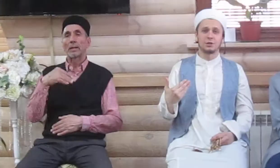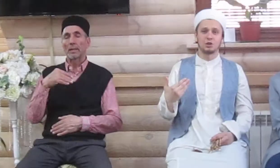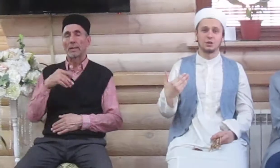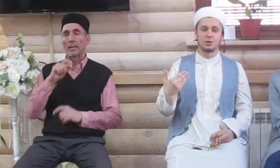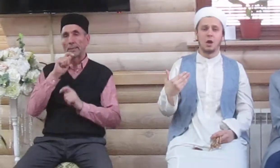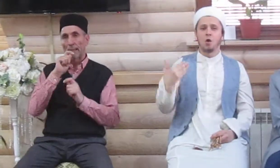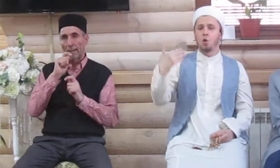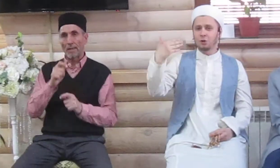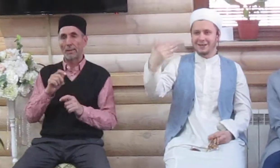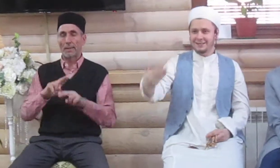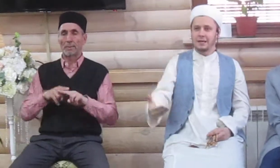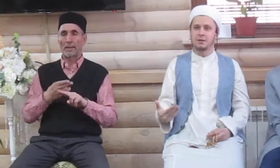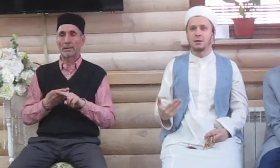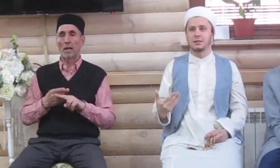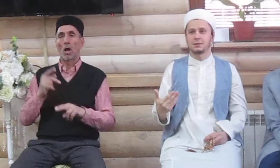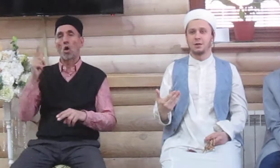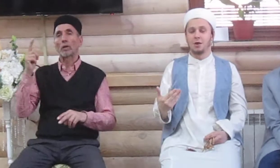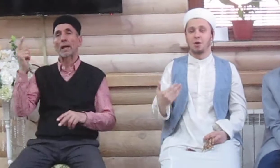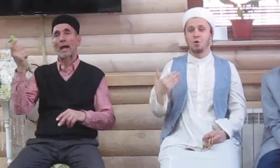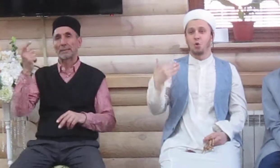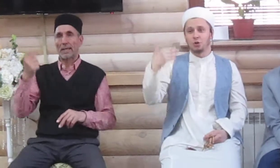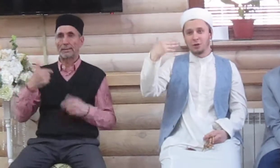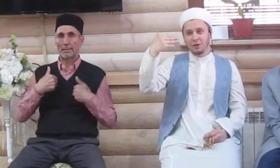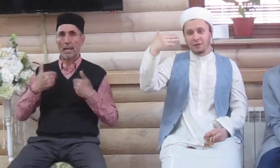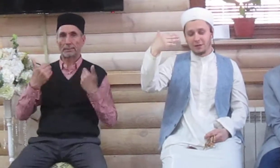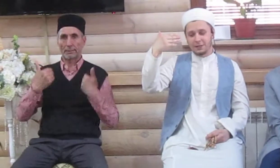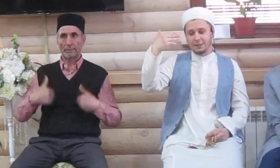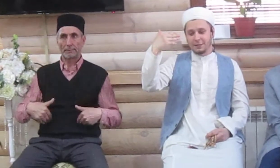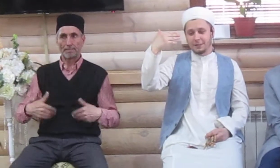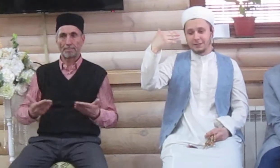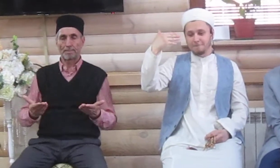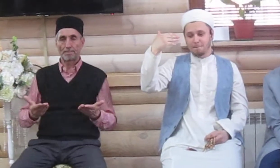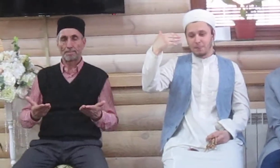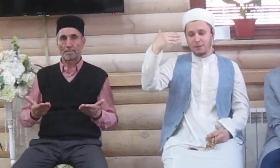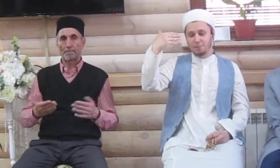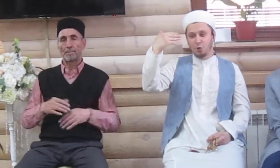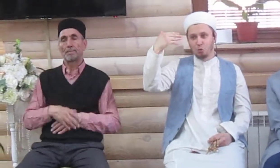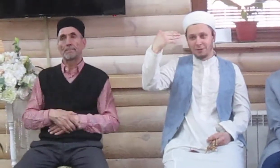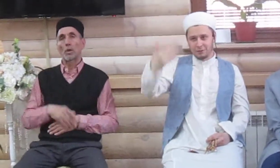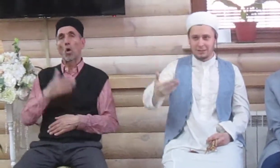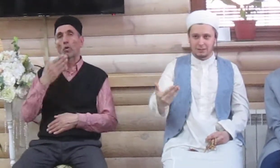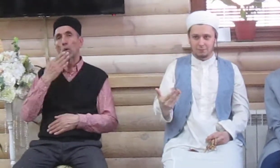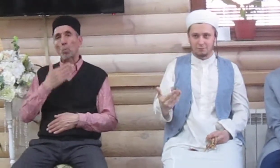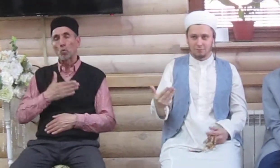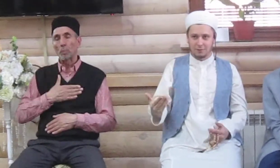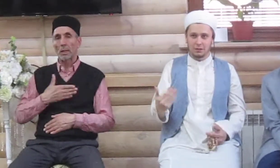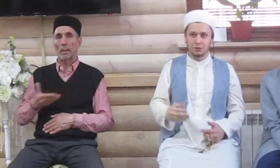нам эту жизнь. Он хозяин нас. Он полюбил нас.